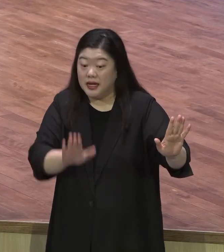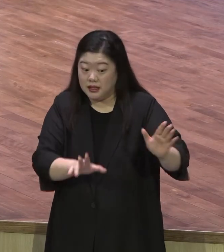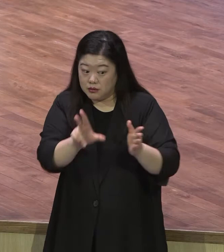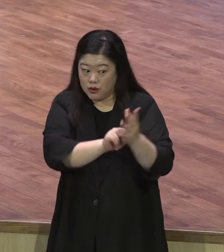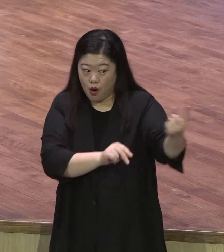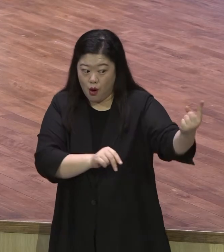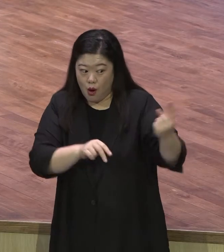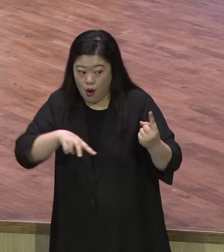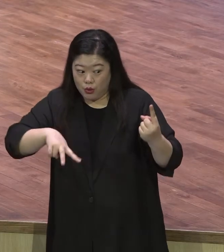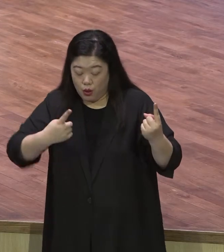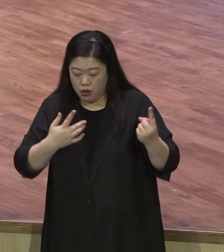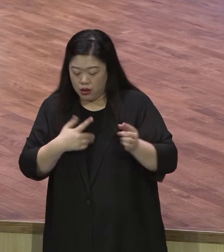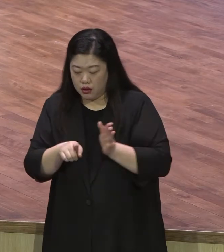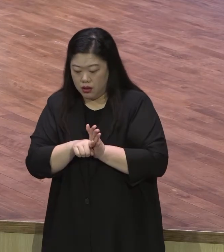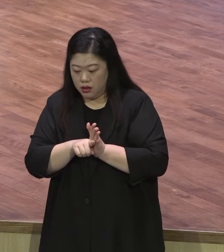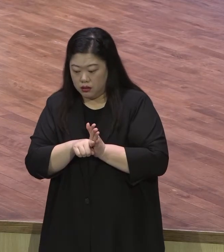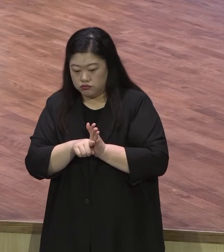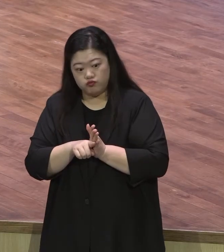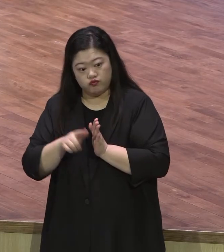것입니다